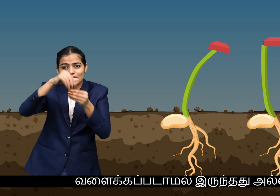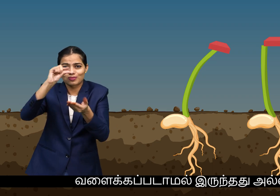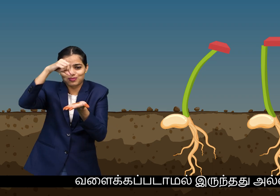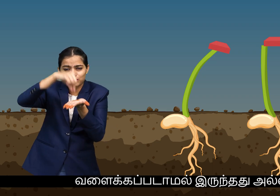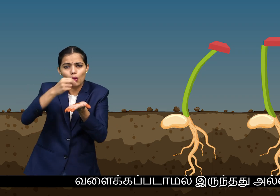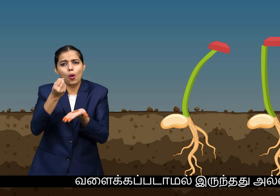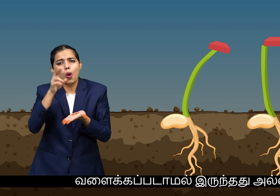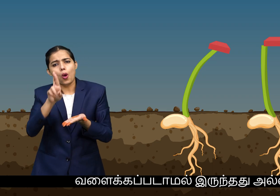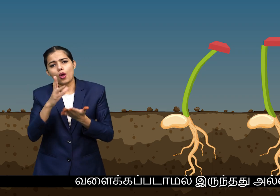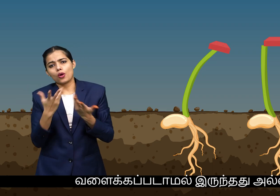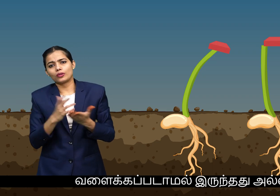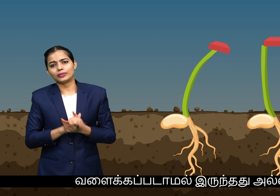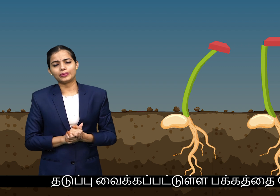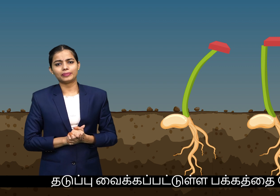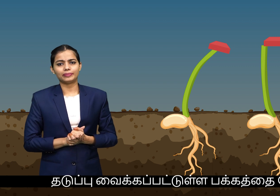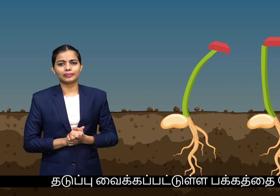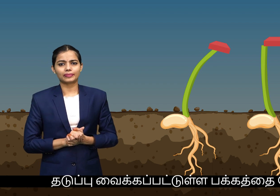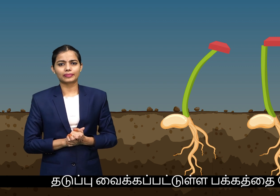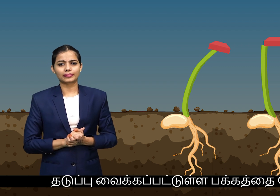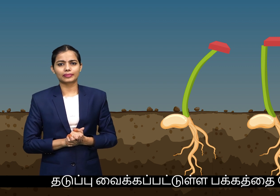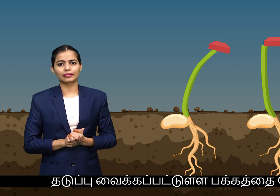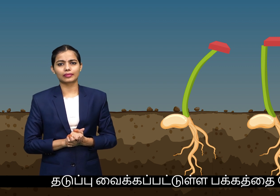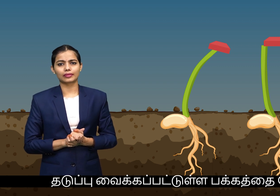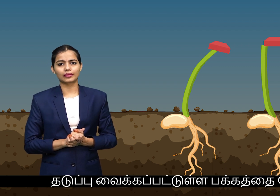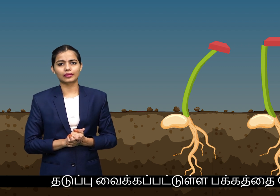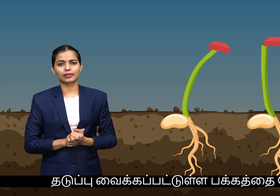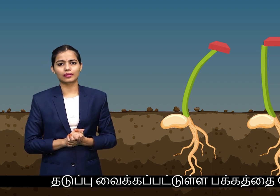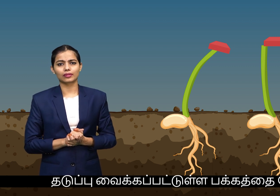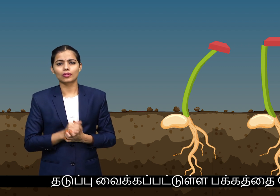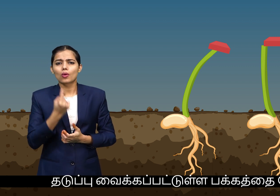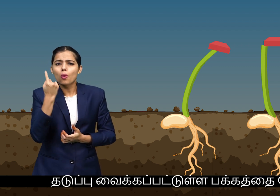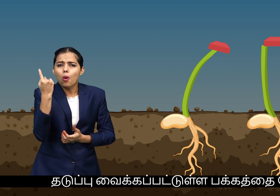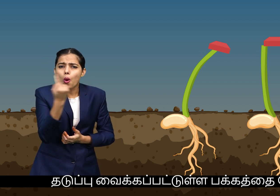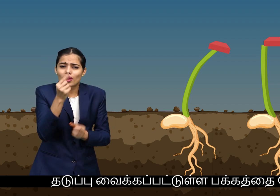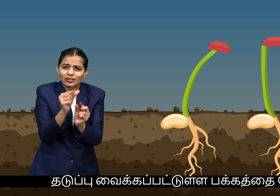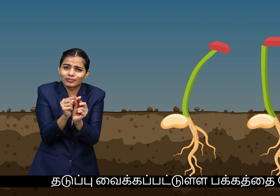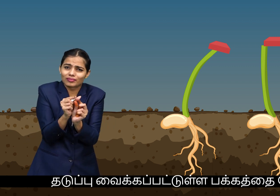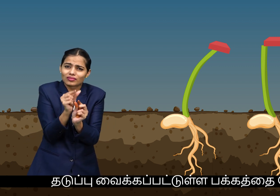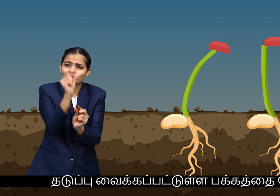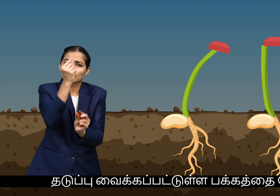வளைக்கப்படாமல் இருந்தது அல்லது தடுப்பு வைக்கப்பட்டுள்ள பக்கத்தை நோக்கி